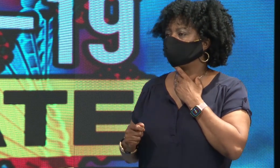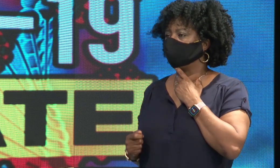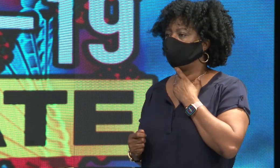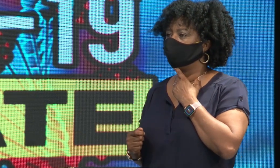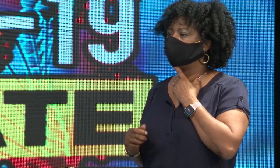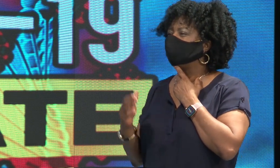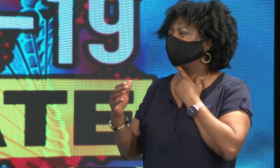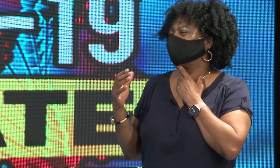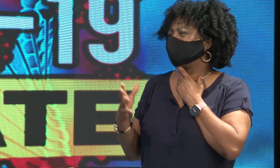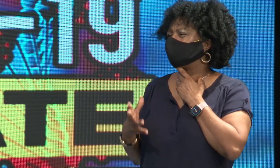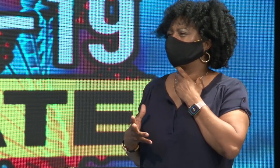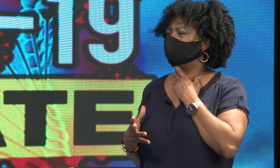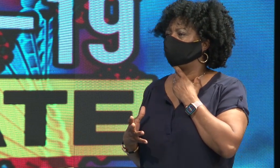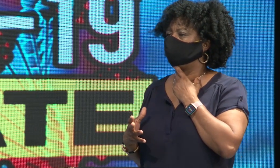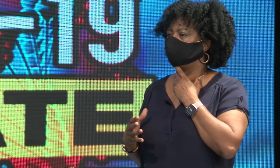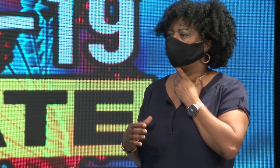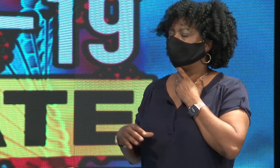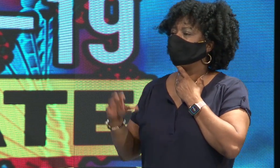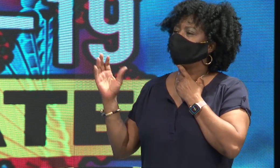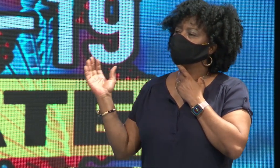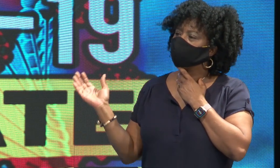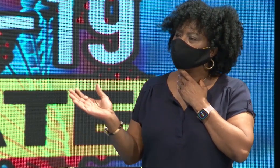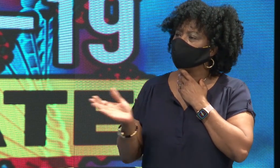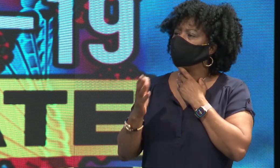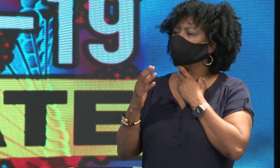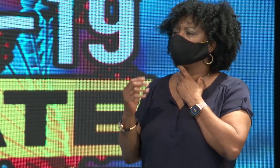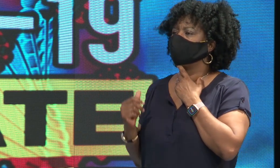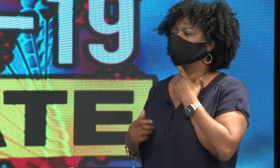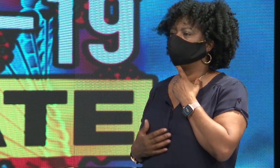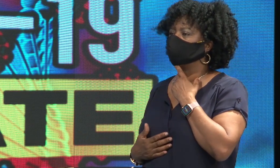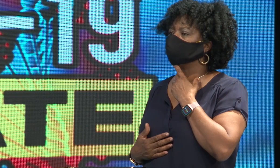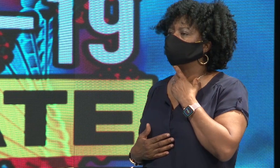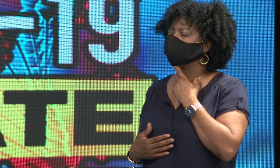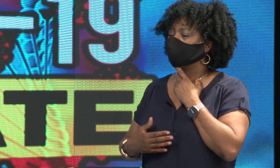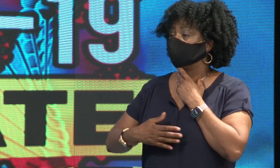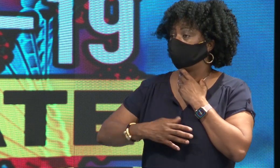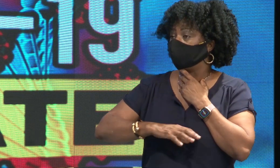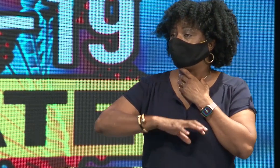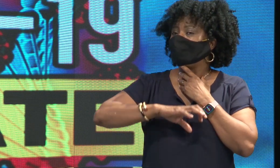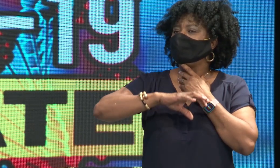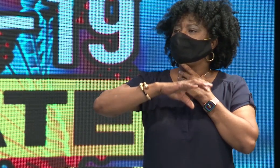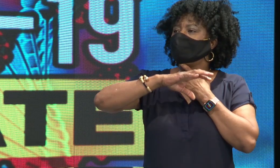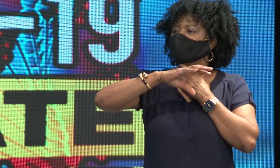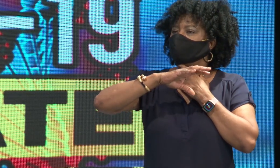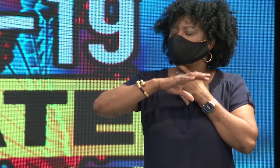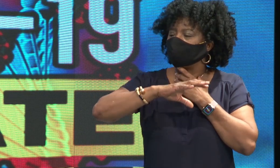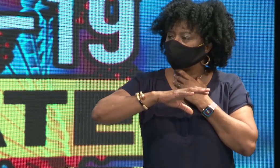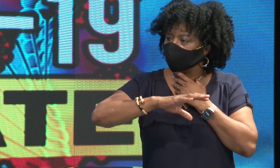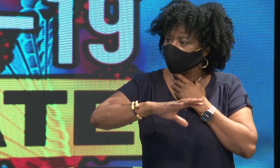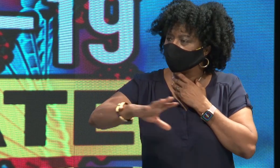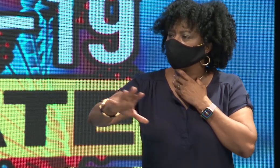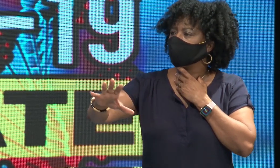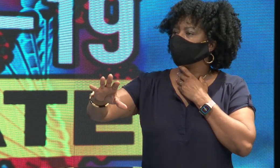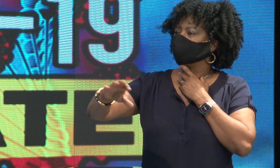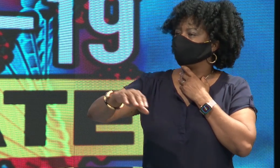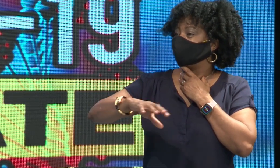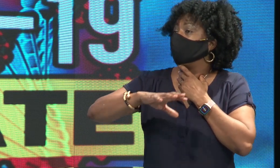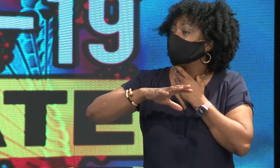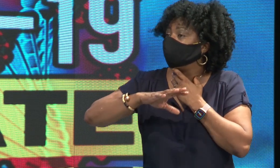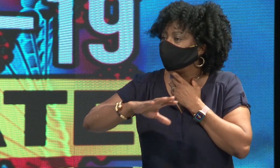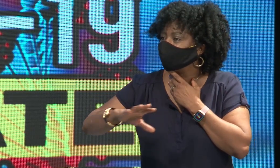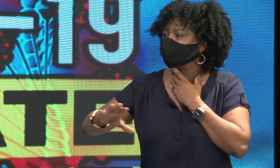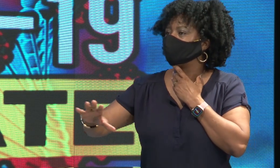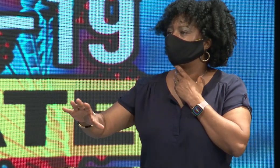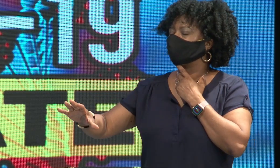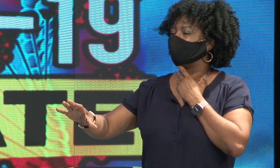die mensen die het ontvangen, die moeten precies hetzelfde doen. Ja, ja. Aan zoveel mogelijk mensen doorsturen, zodat we dat we viral gaan, mm-hmm, dat we